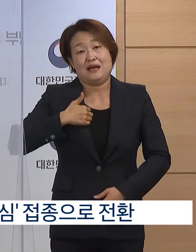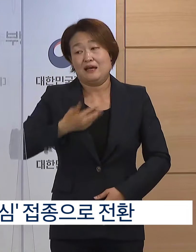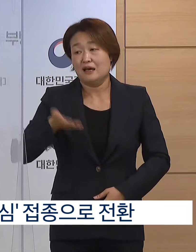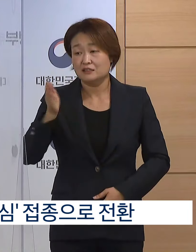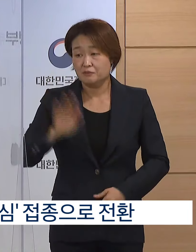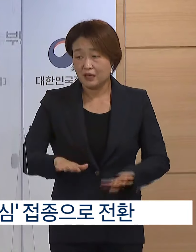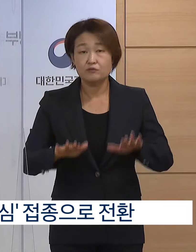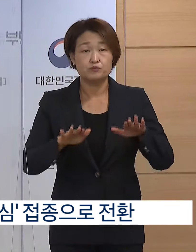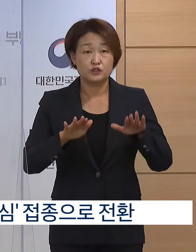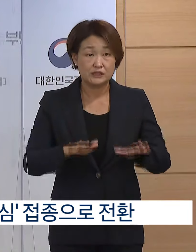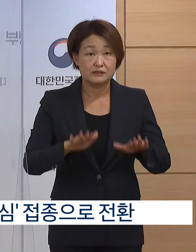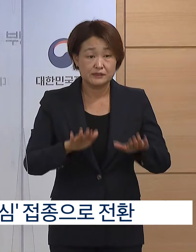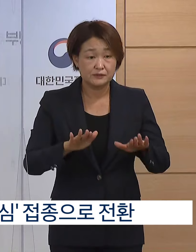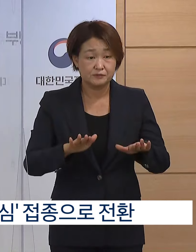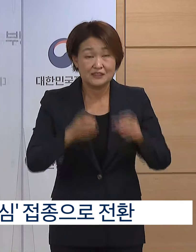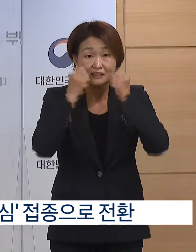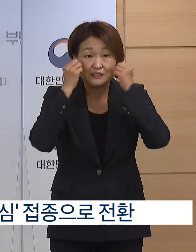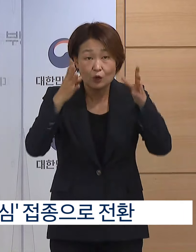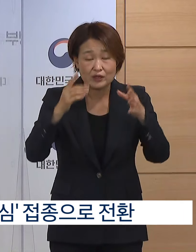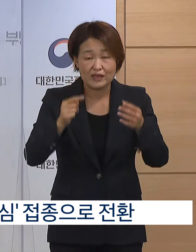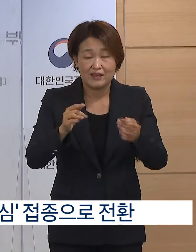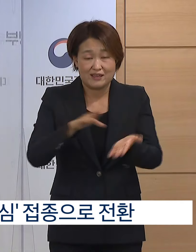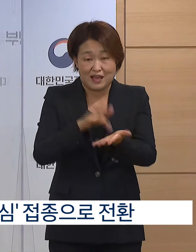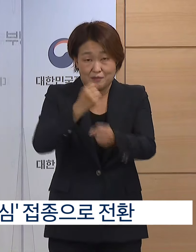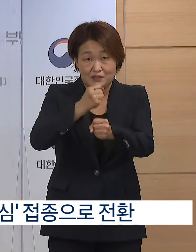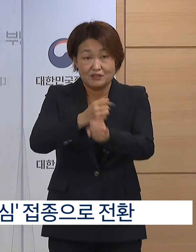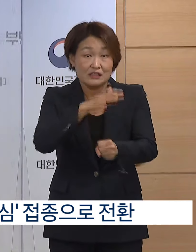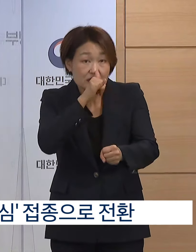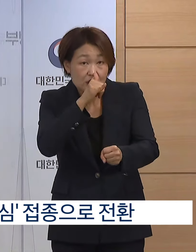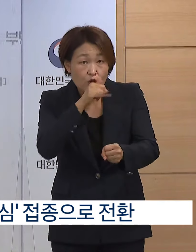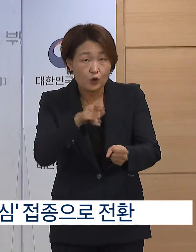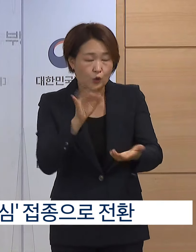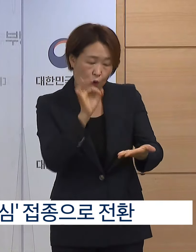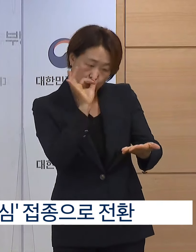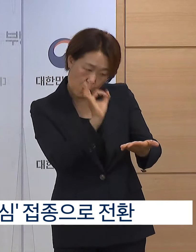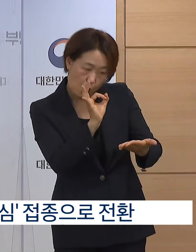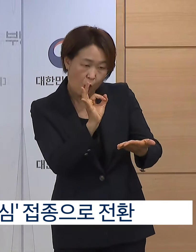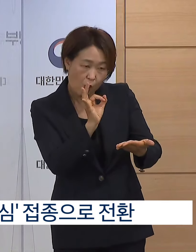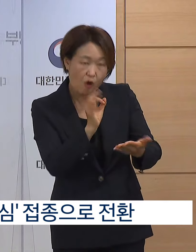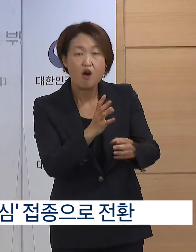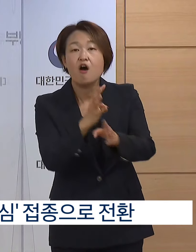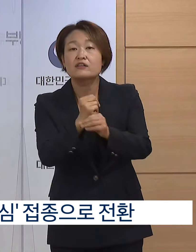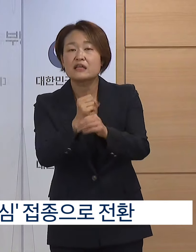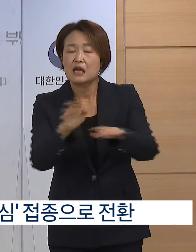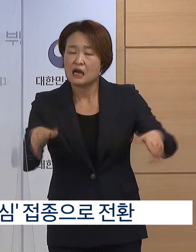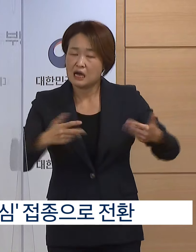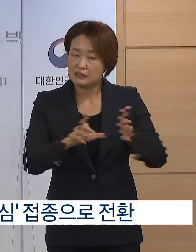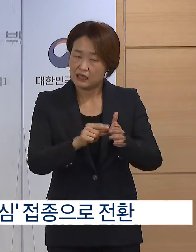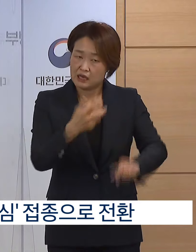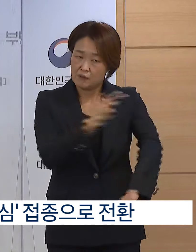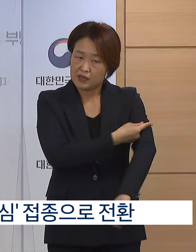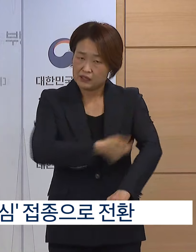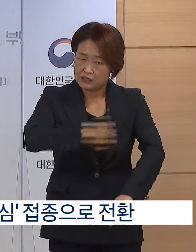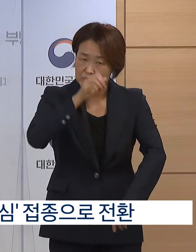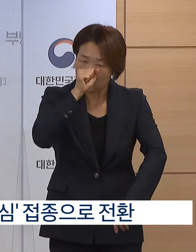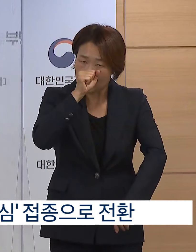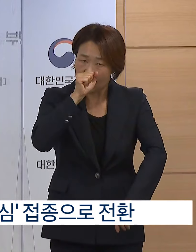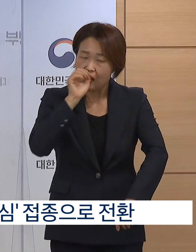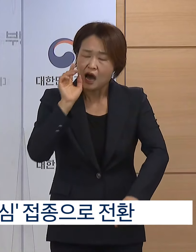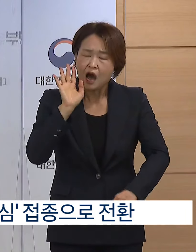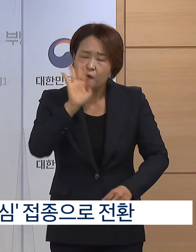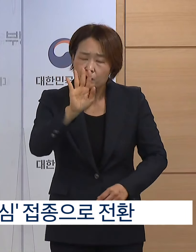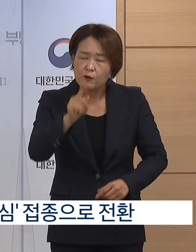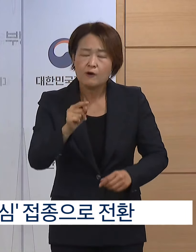개발된 백신을 최대한 활용하여 시기별로 접종 계획을 수립하고자 합니다.